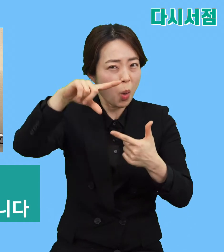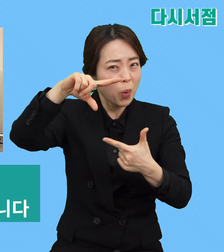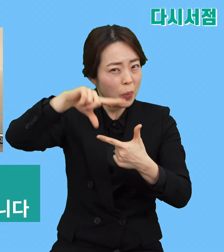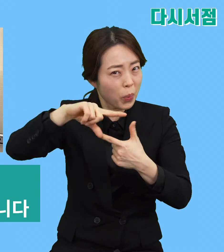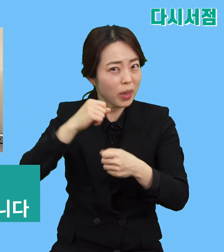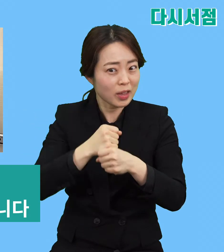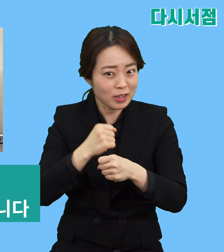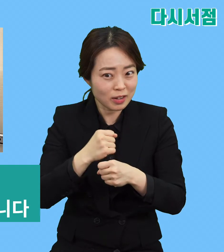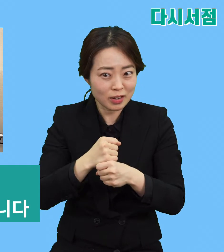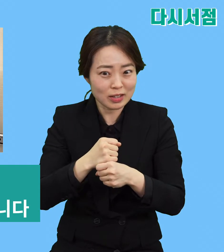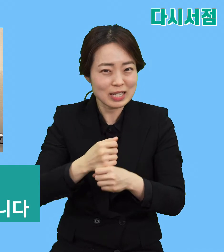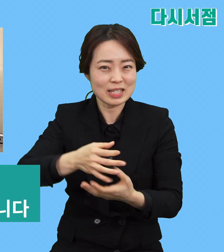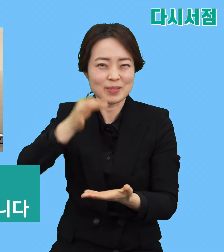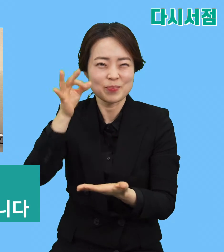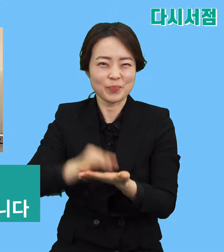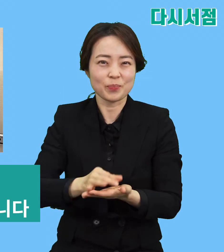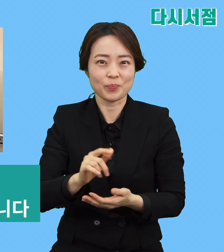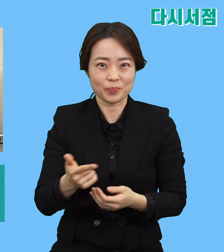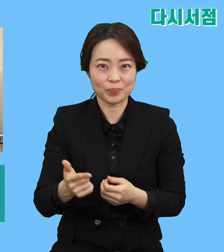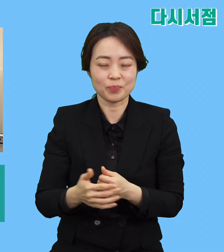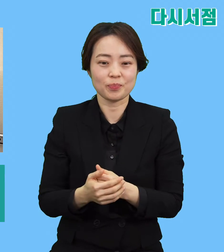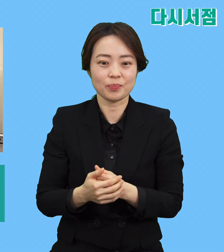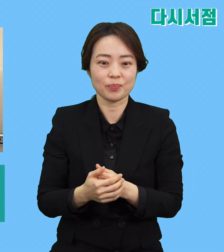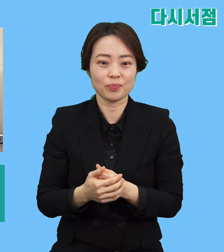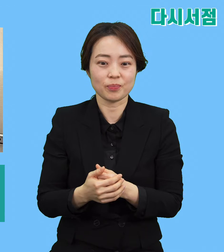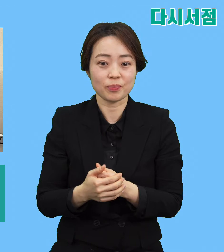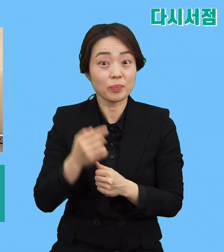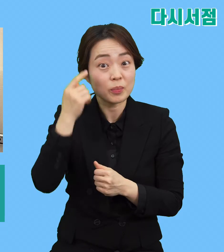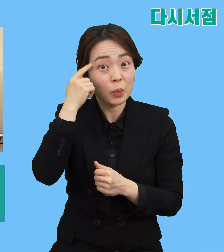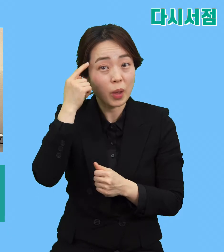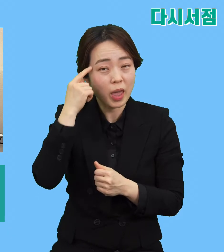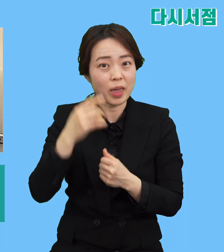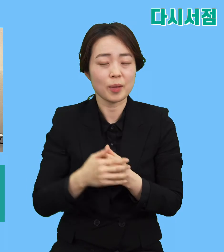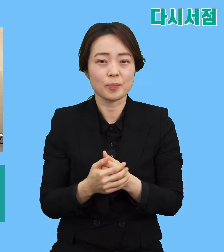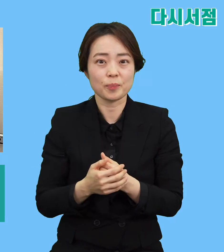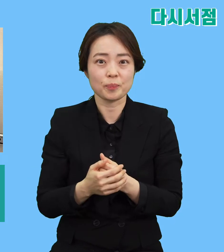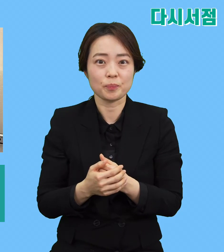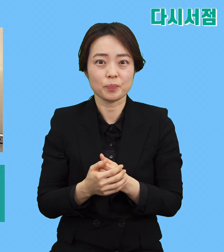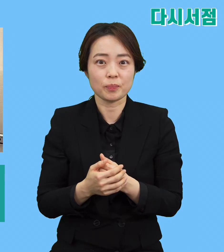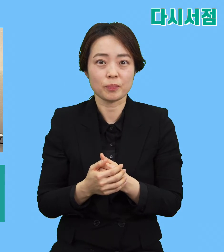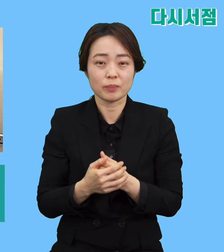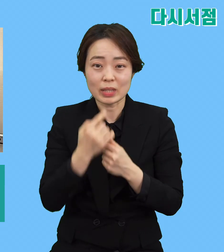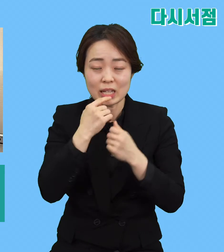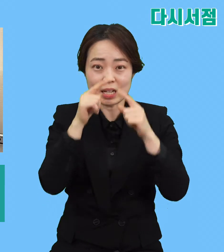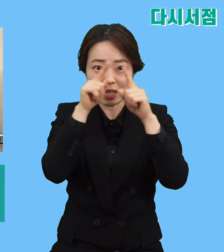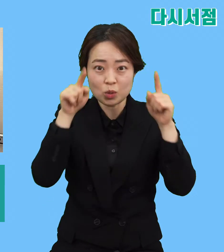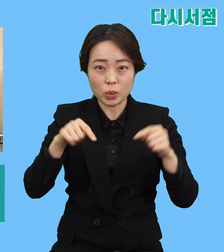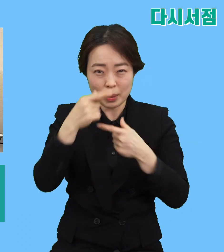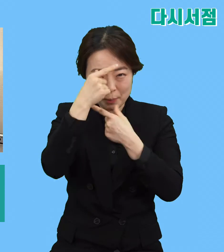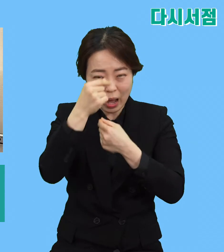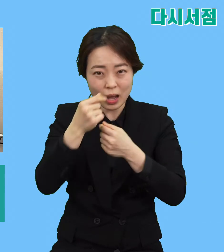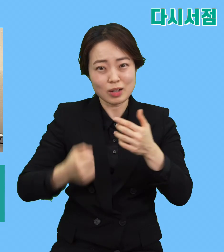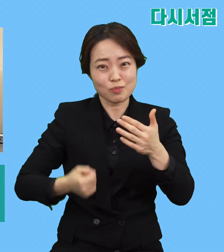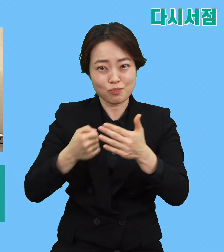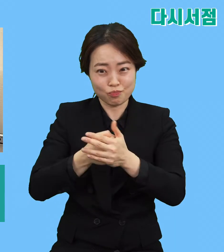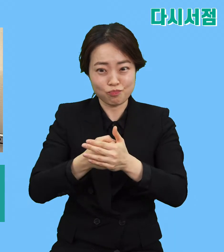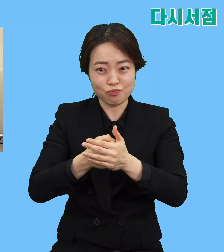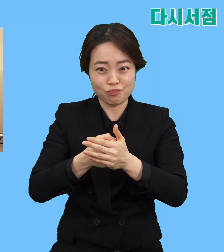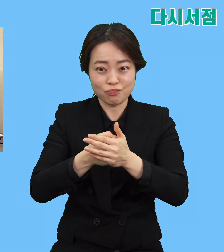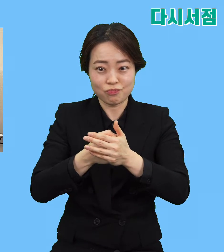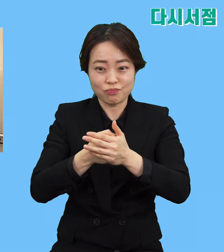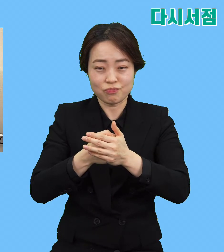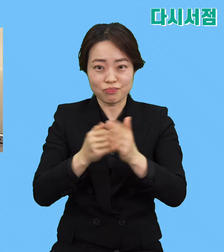작게 한다고 저렴해지지는 않습니다. 왜냐하면은 저희가 규격화된 종이가 있기